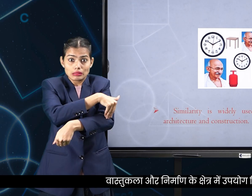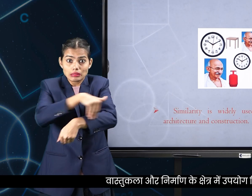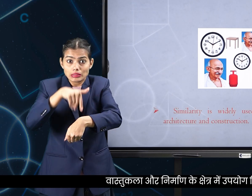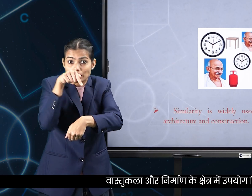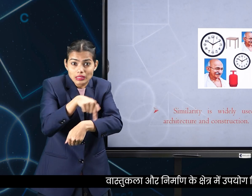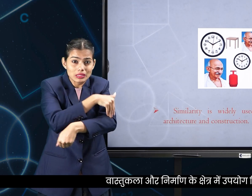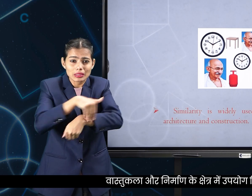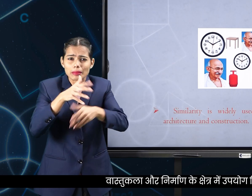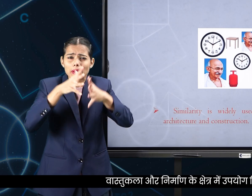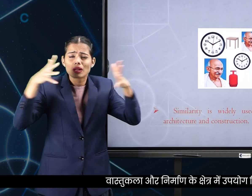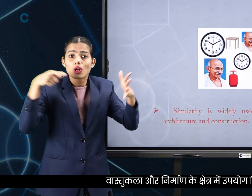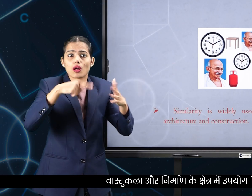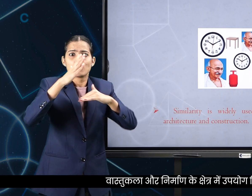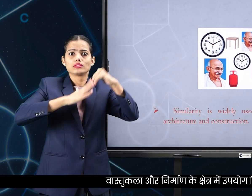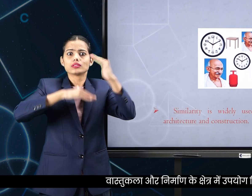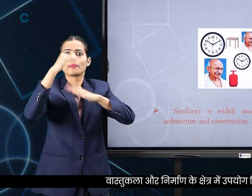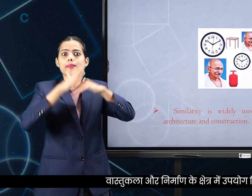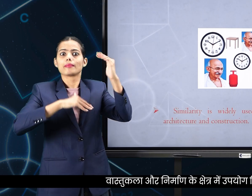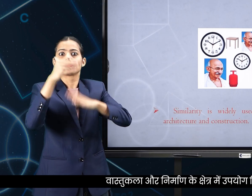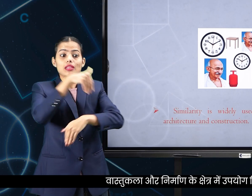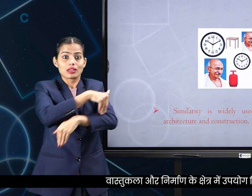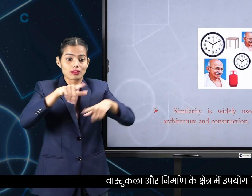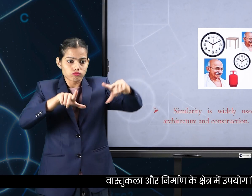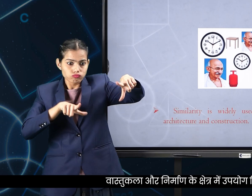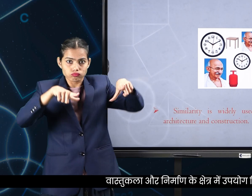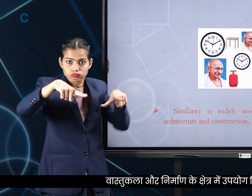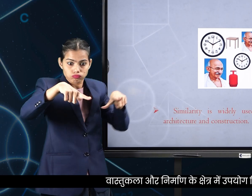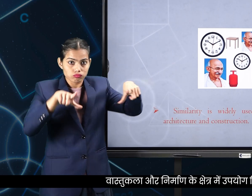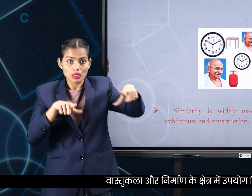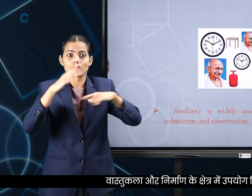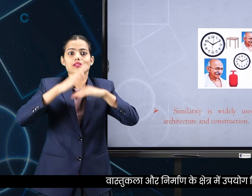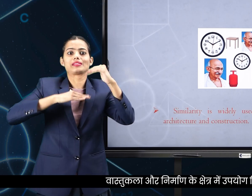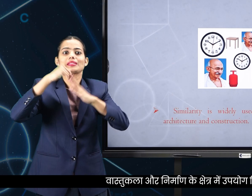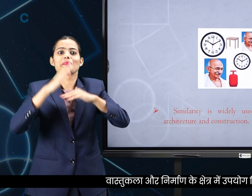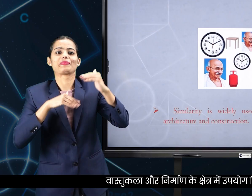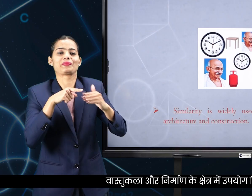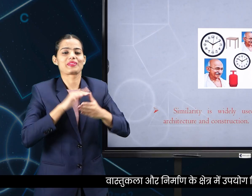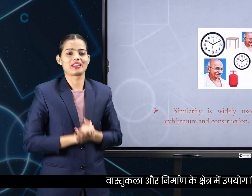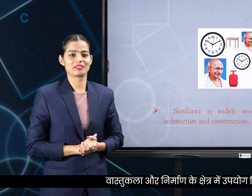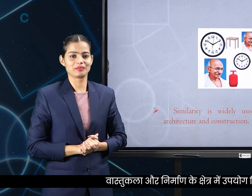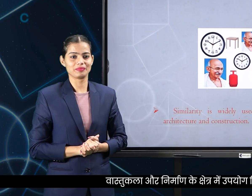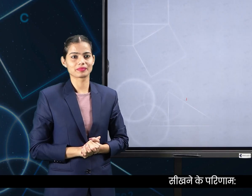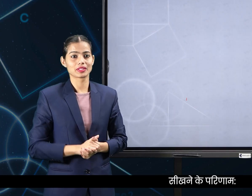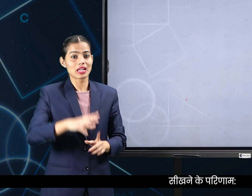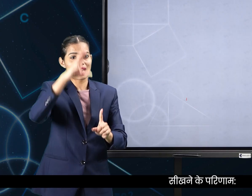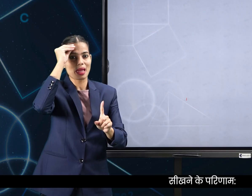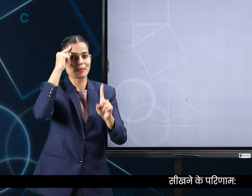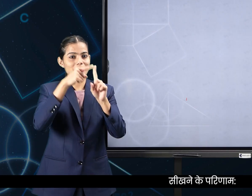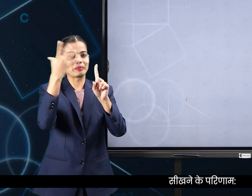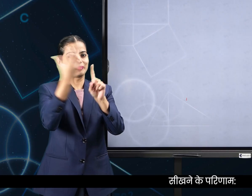इंजीनियरिंग वास्तुकला और निर्माण के क्षेत्र में उपयोग किया जाता है। सीखने के परिणाम।